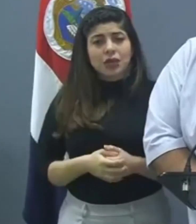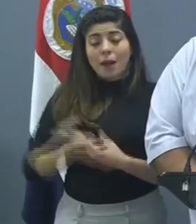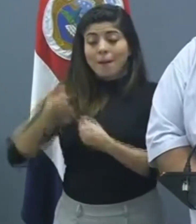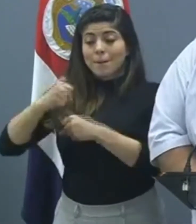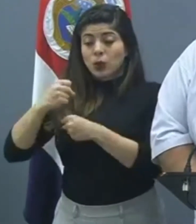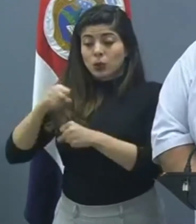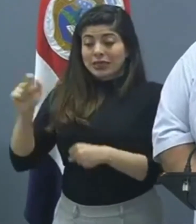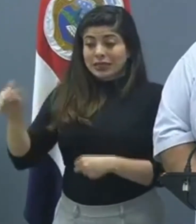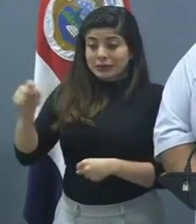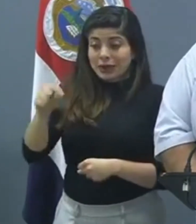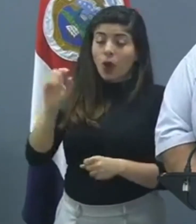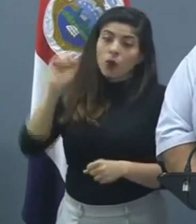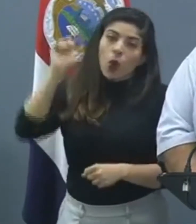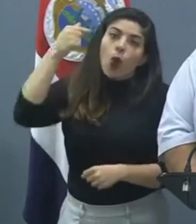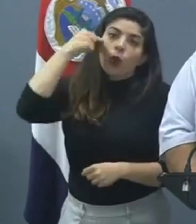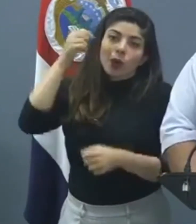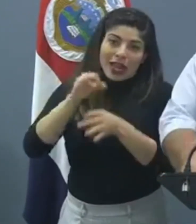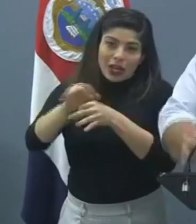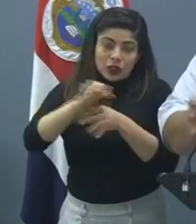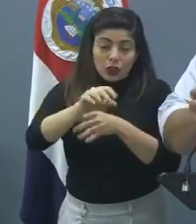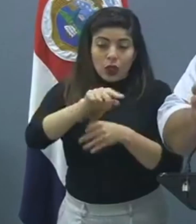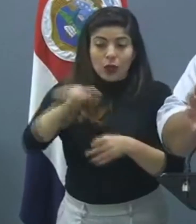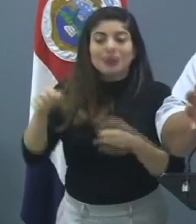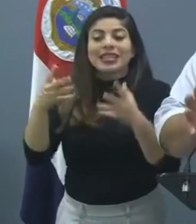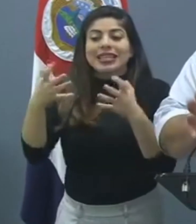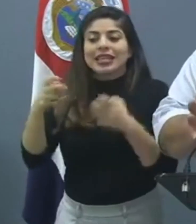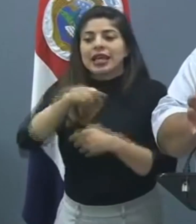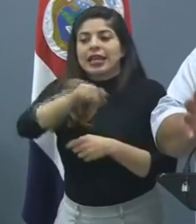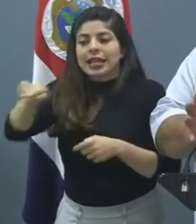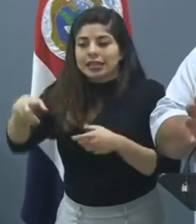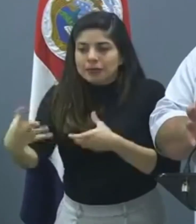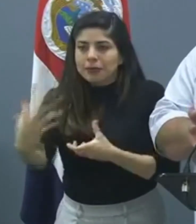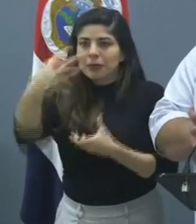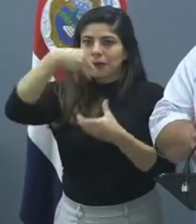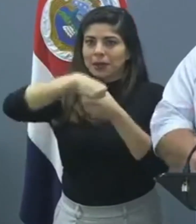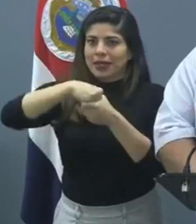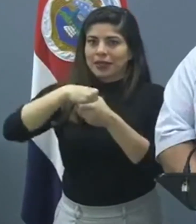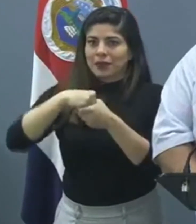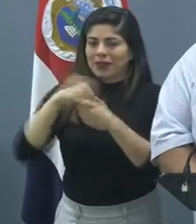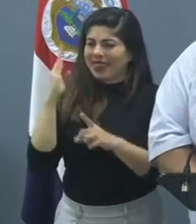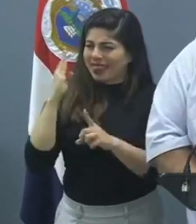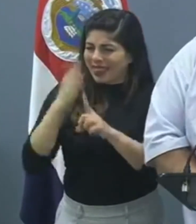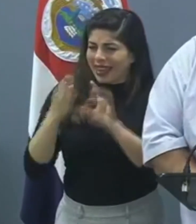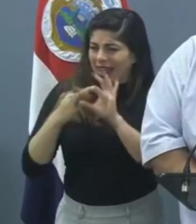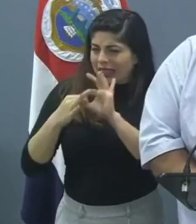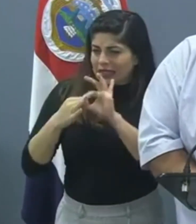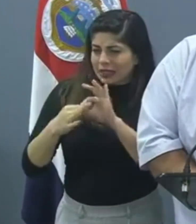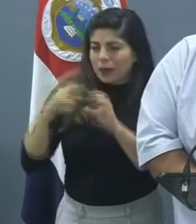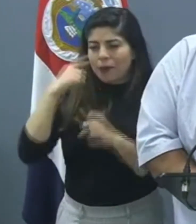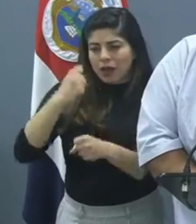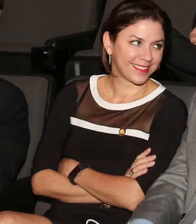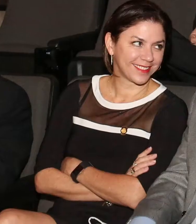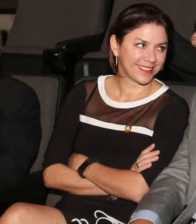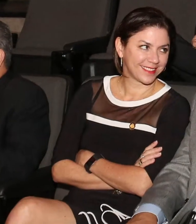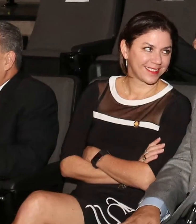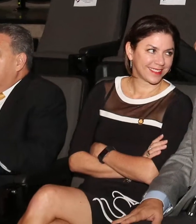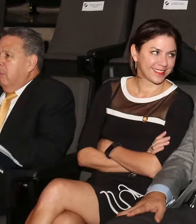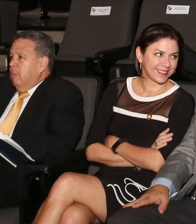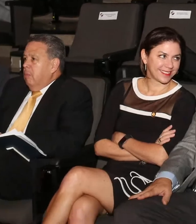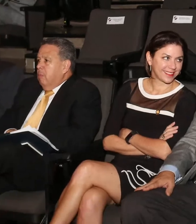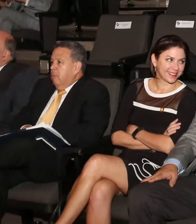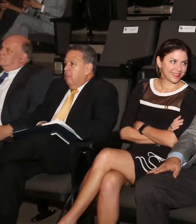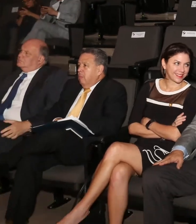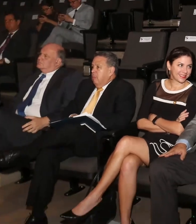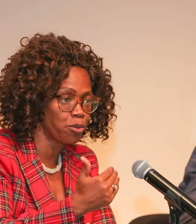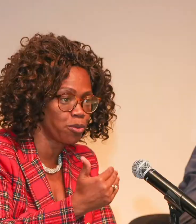municipalidades o los gobiernos locales seamos parte directa de el quehacer nacional el acuerdo